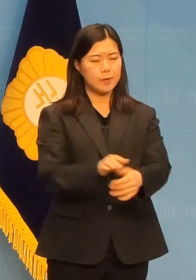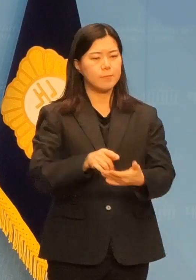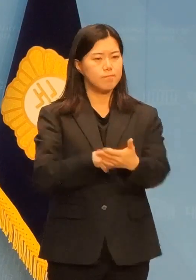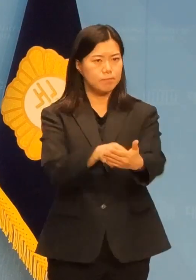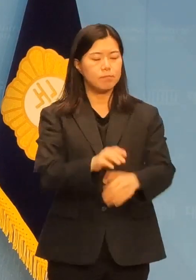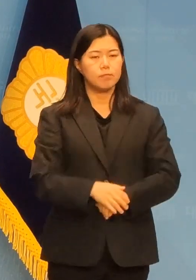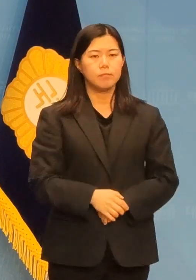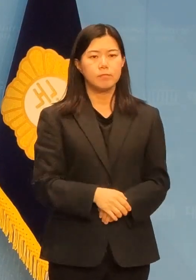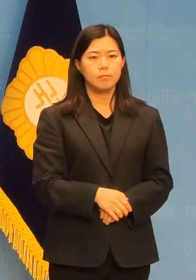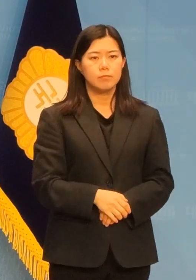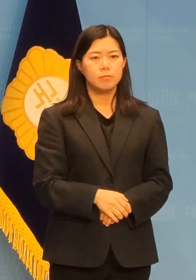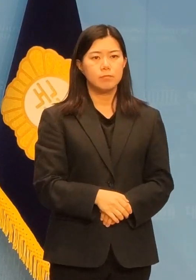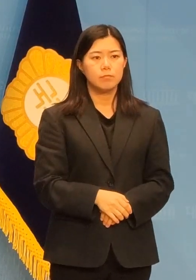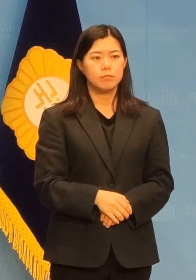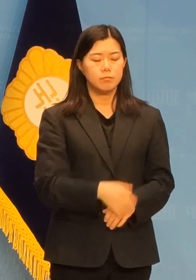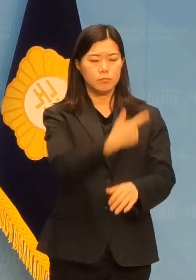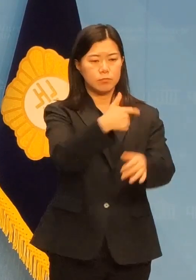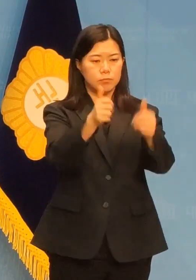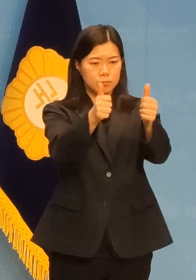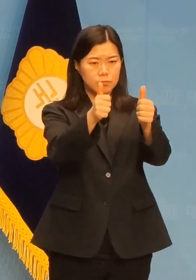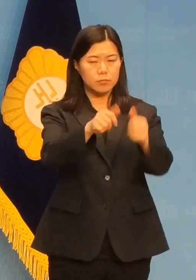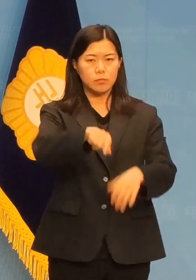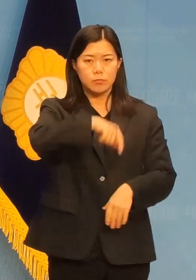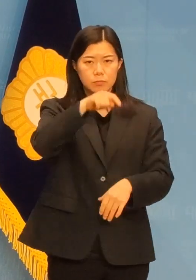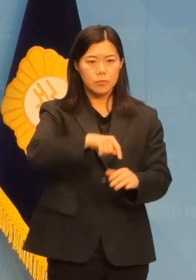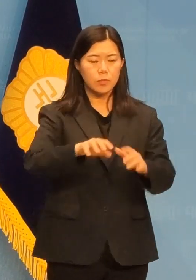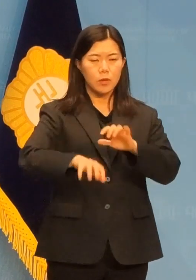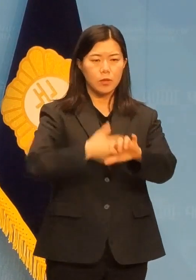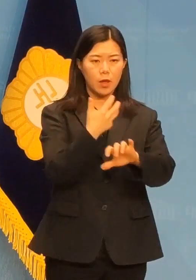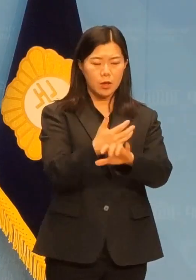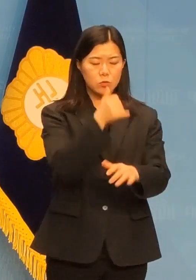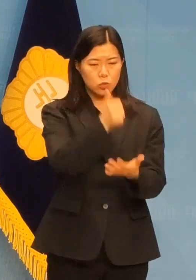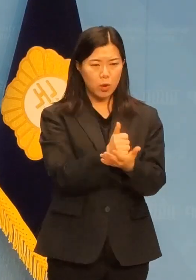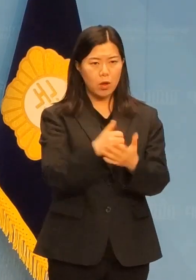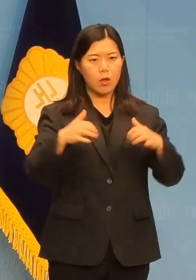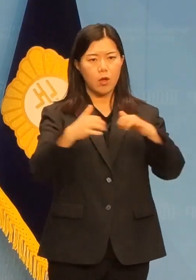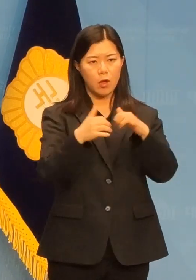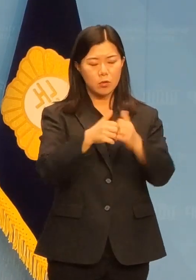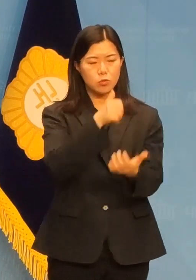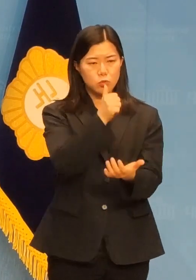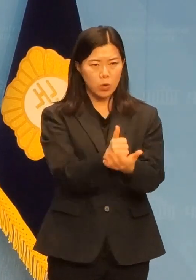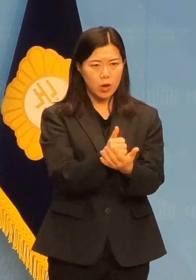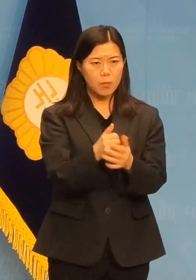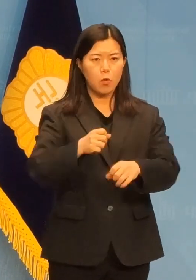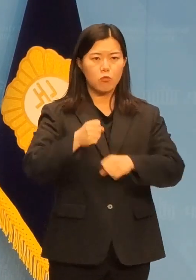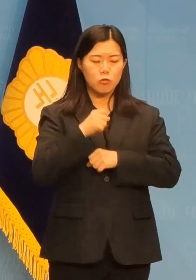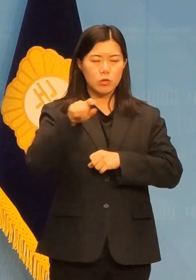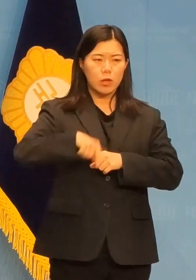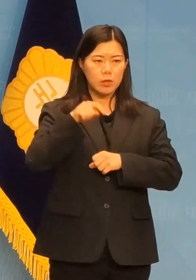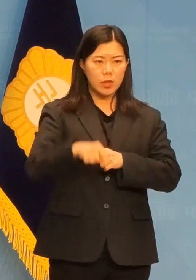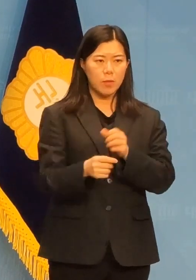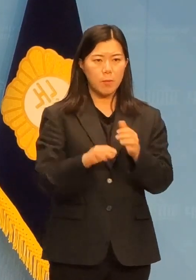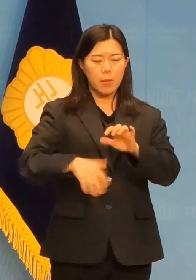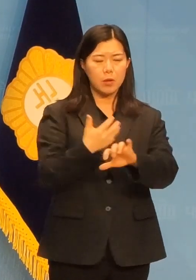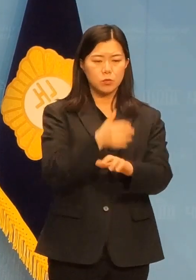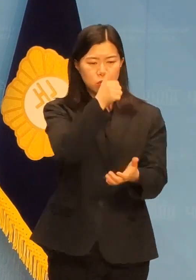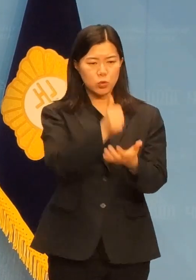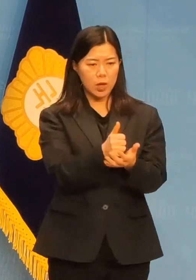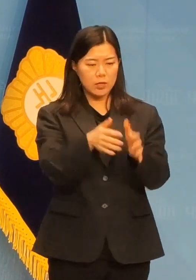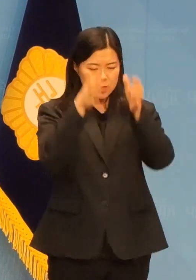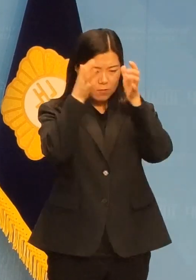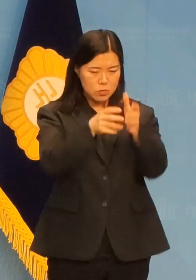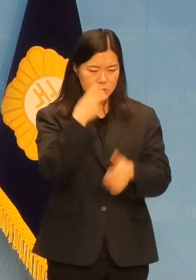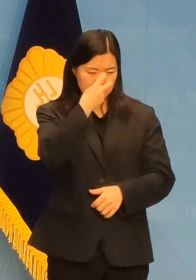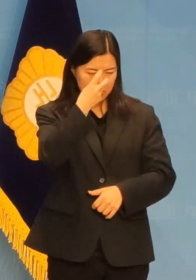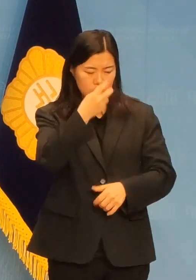추진하겠습니다. 대법원이 형법상 내란외환죄와 군형법상 반란죄를 전담해 집중 심리하는